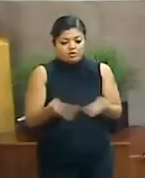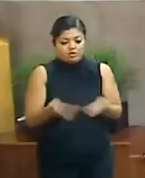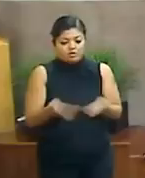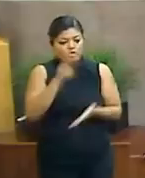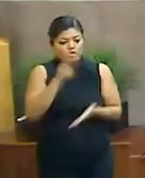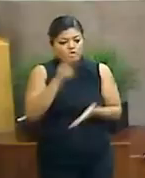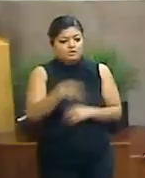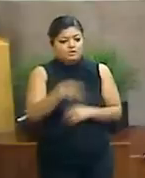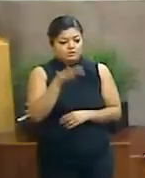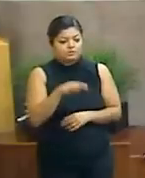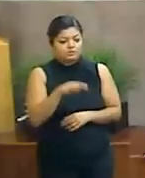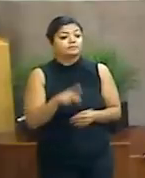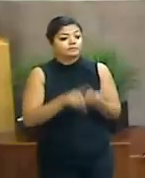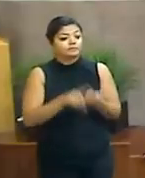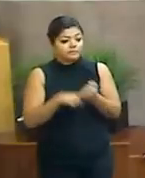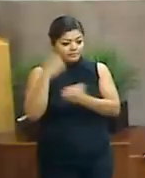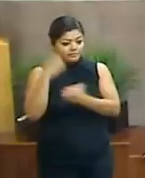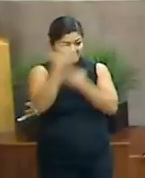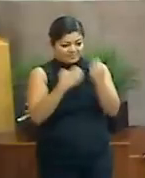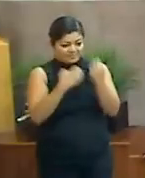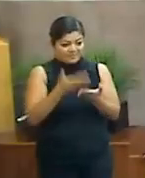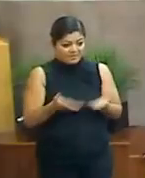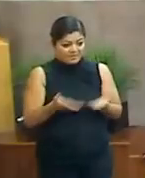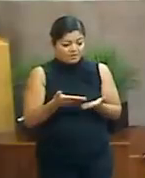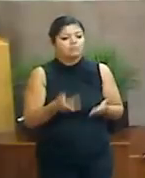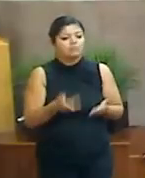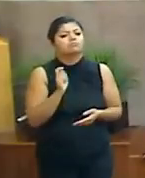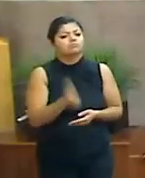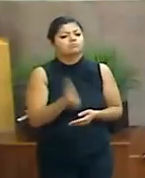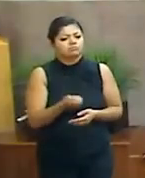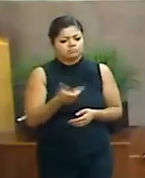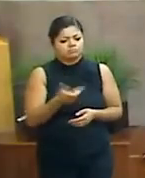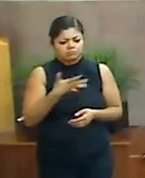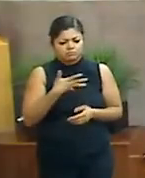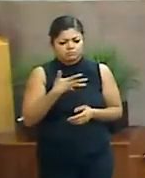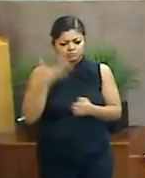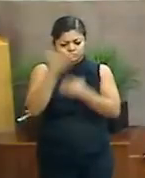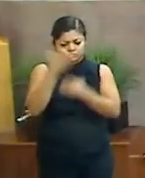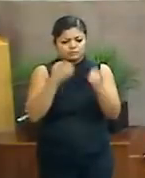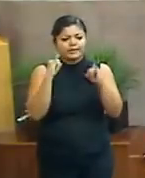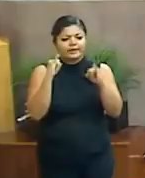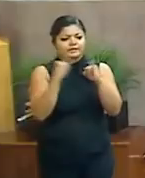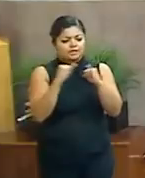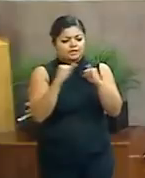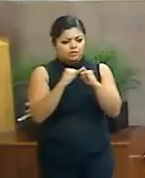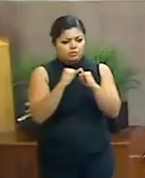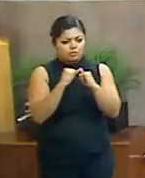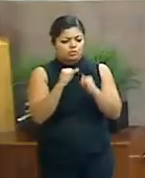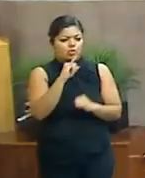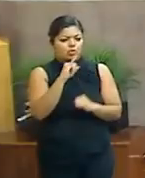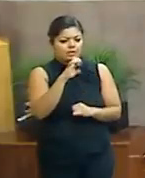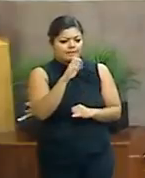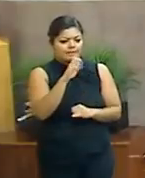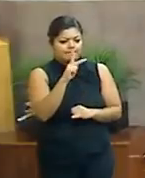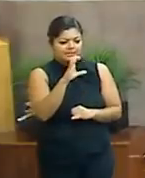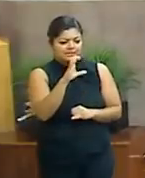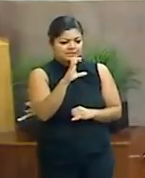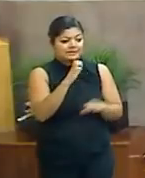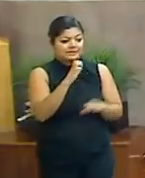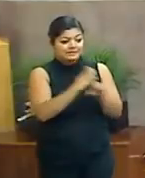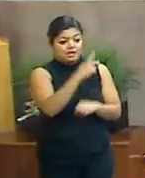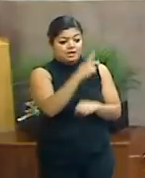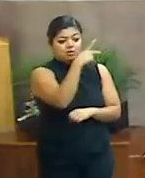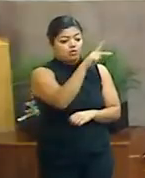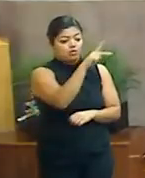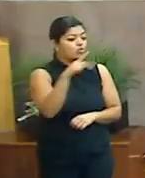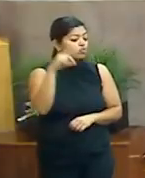la cadena informativa en el presente caso deriva de la licitación llevada a cabo por el instituto electoral y de participación ciudadana del banco para la